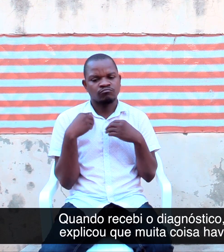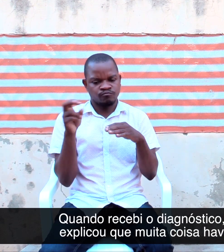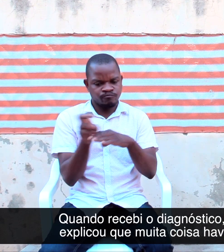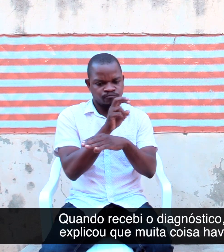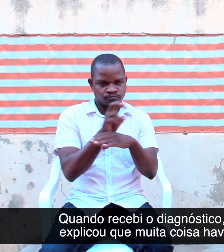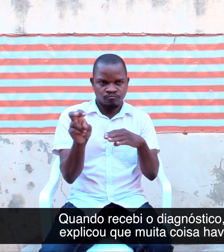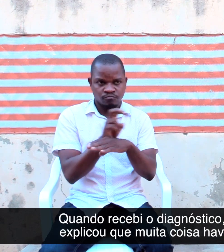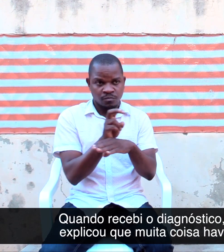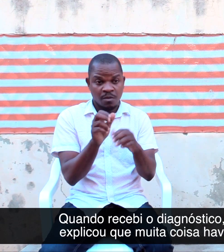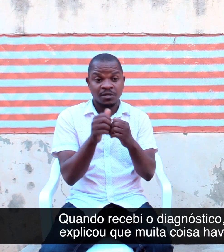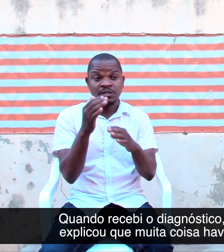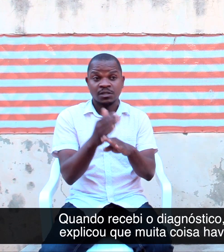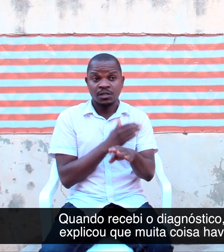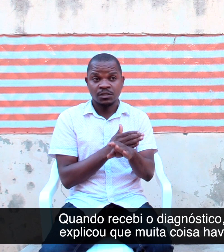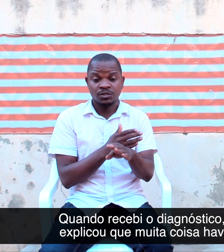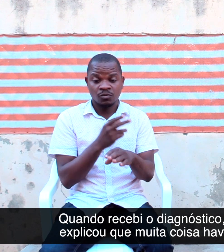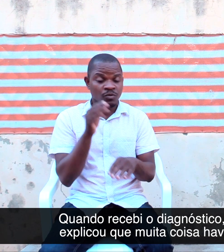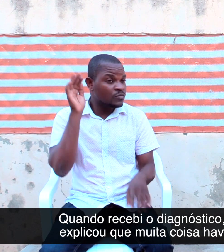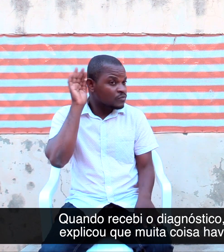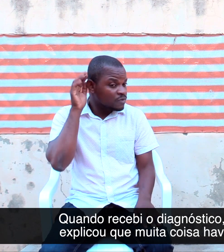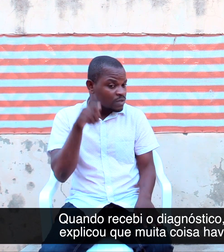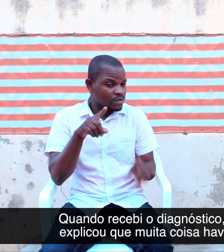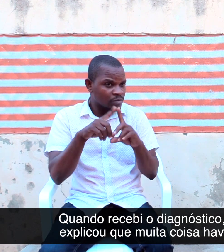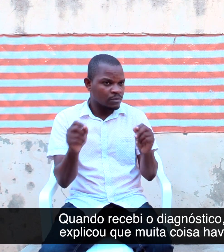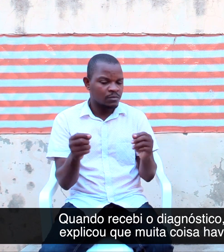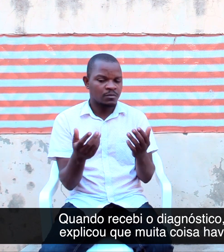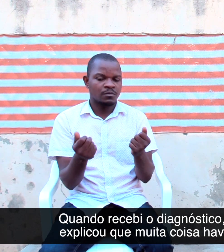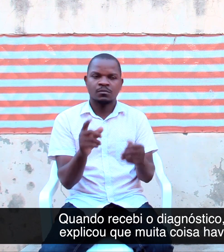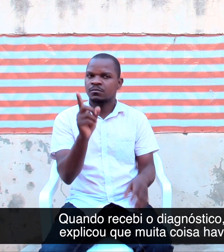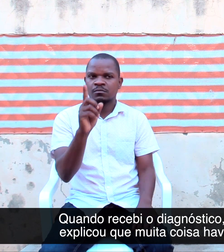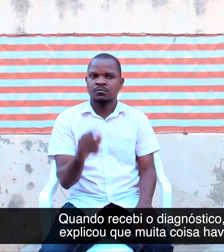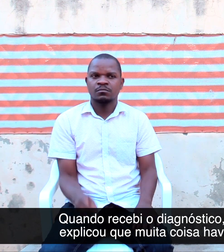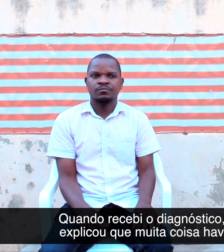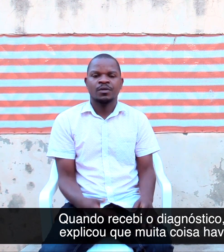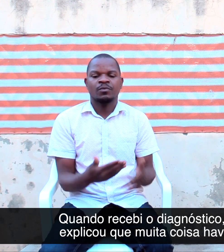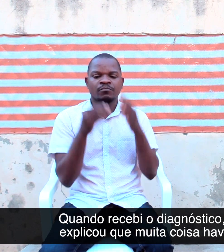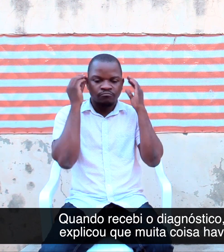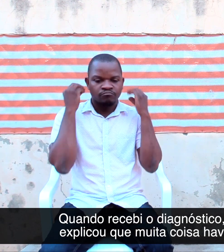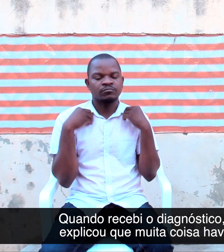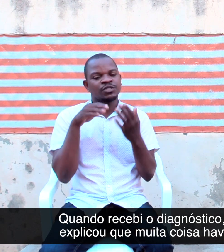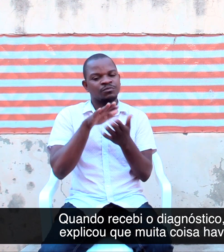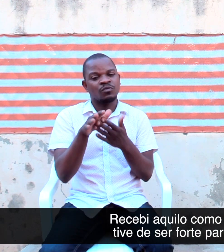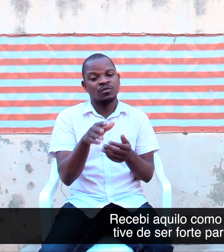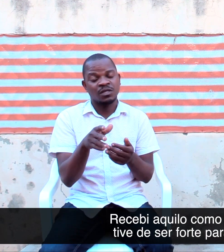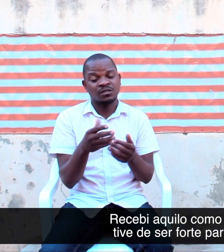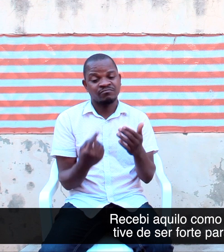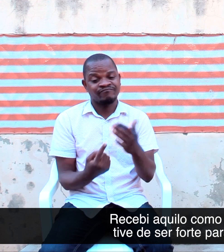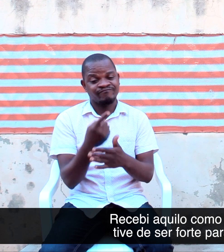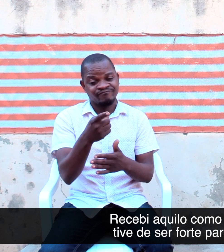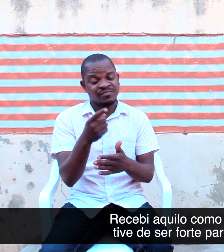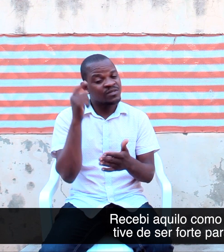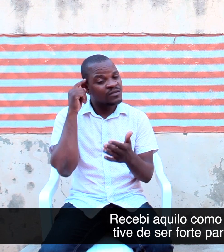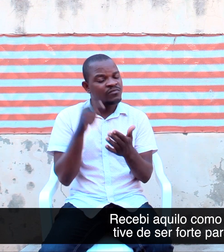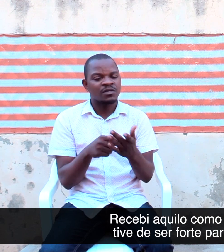o diagnóstico não foi fácil, porque ele depois me explicou que muita coisa havia de mudar na minha vida. Recebi aquilo como